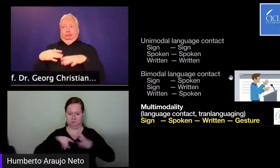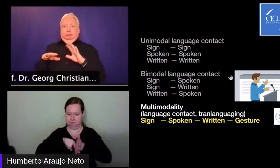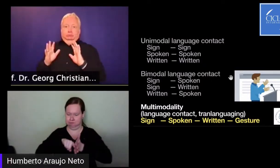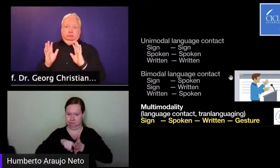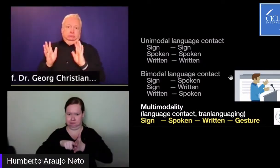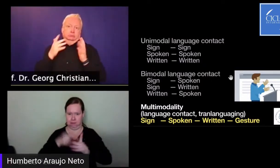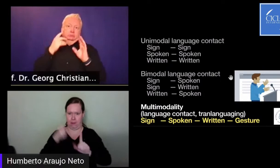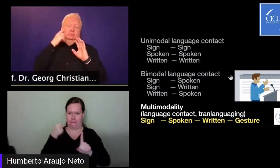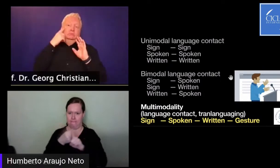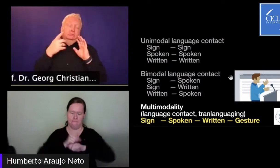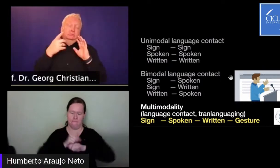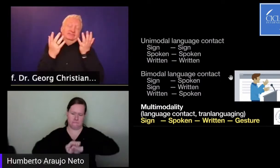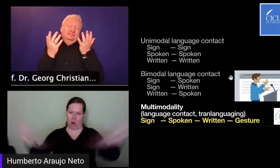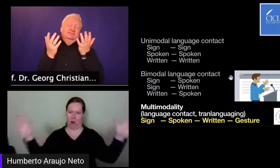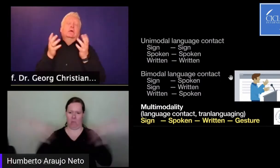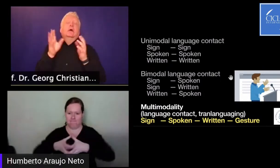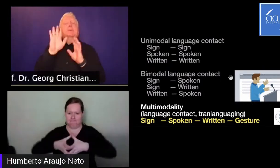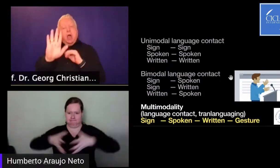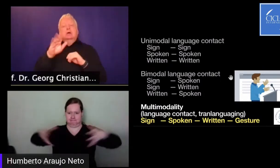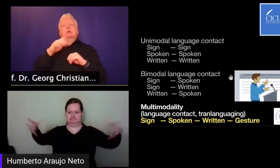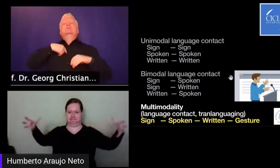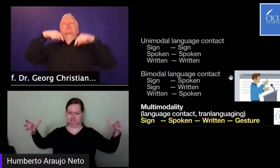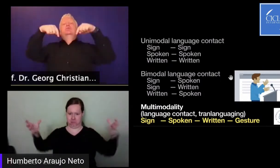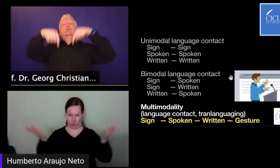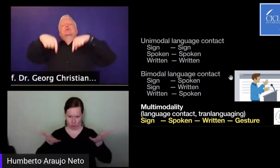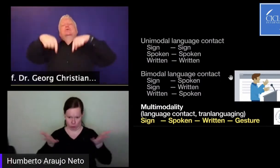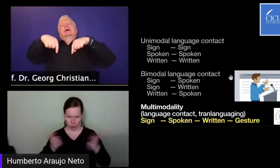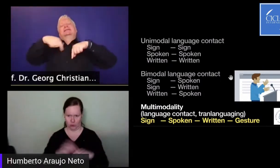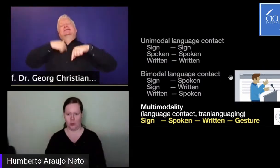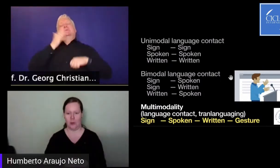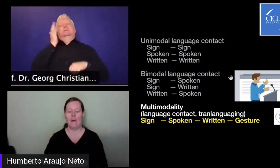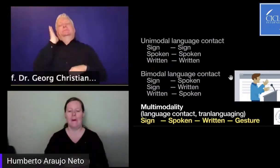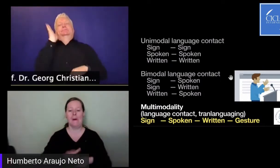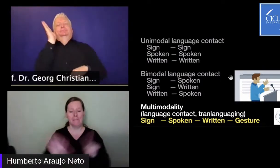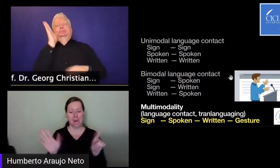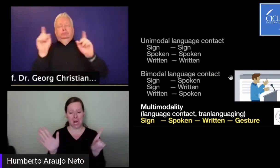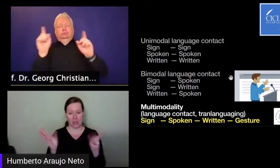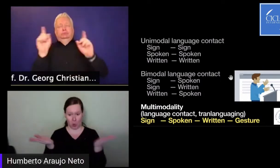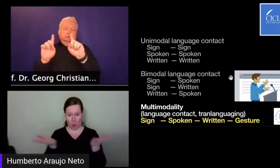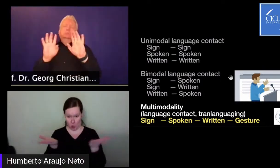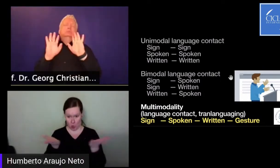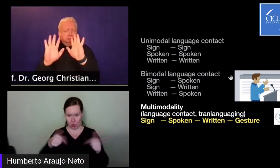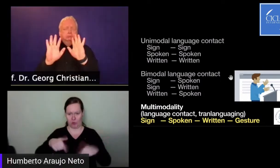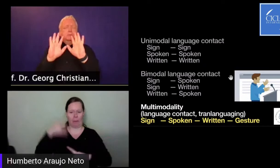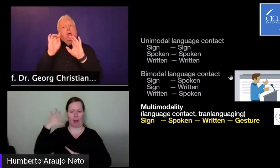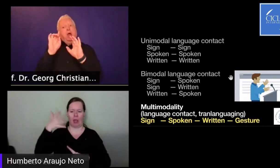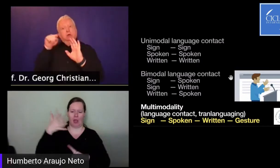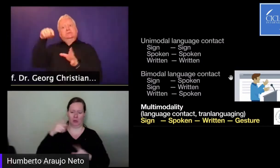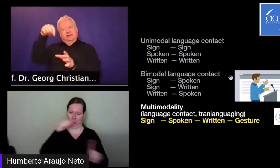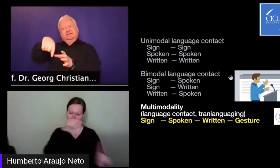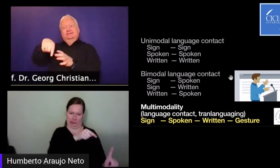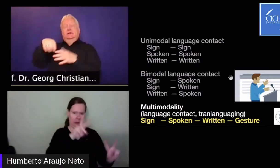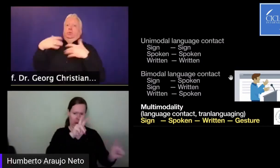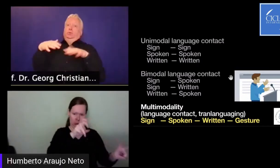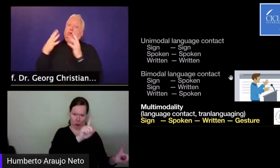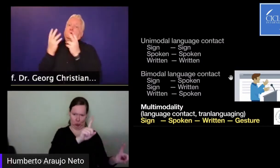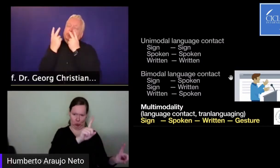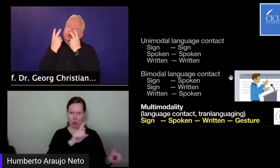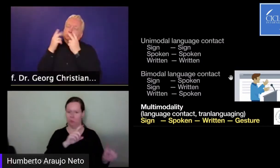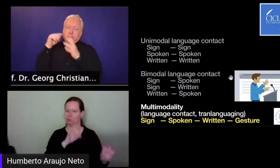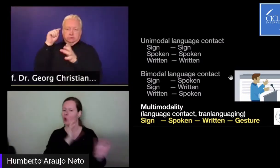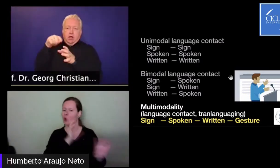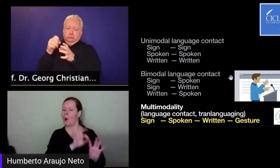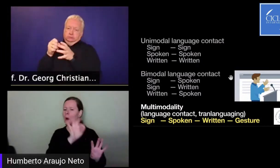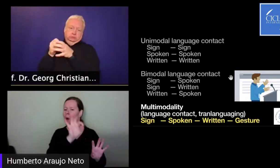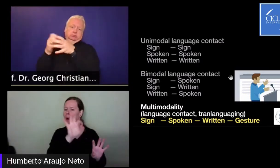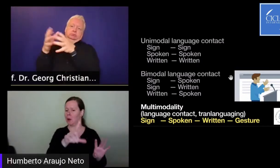Bom, essas temáticas são bastante impactantes no cenário da linguística como um todo, mas eu não vou